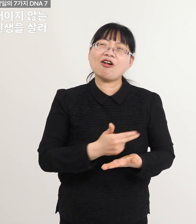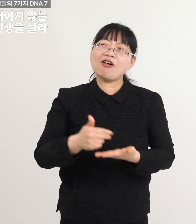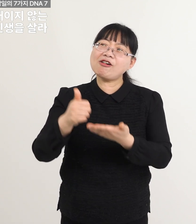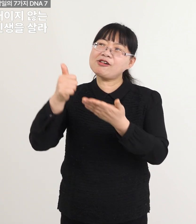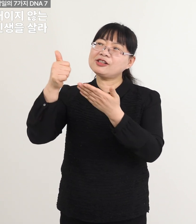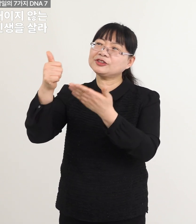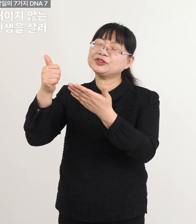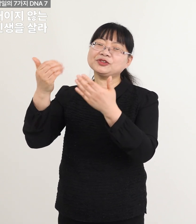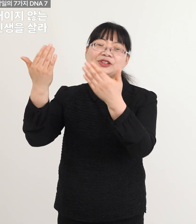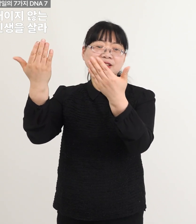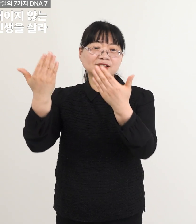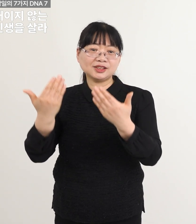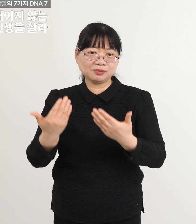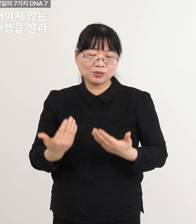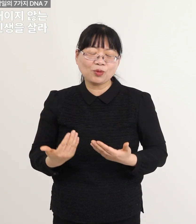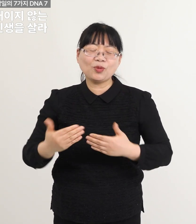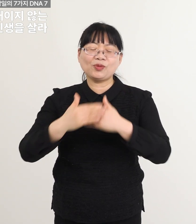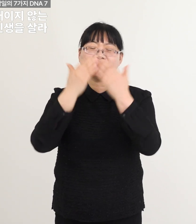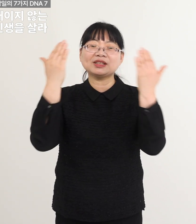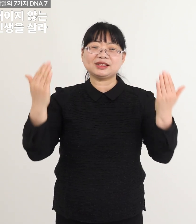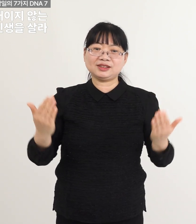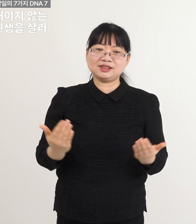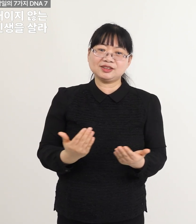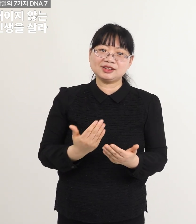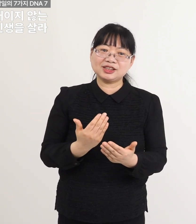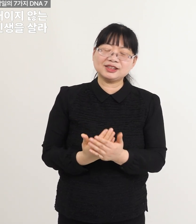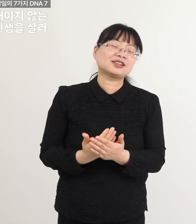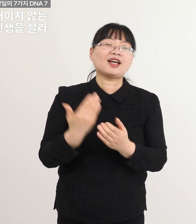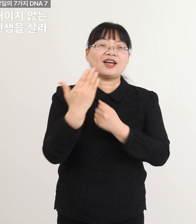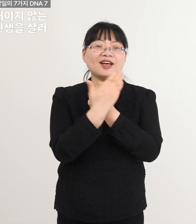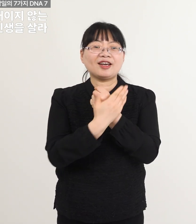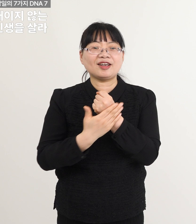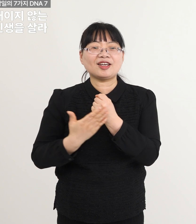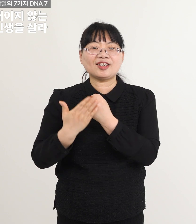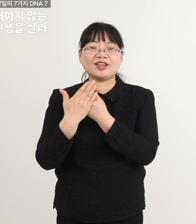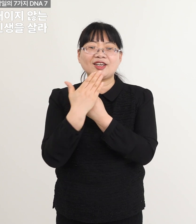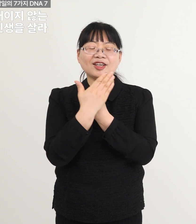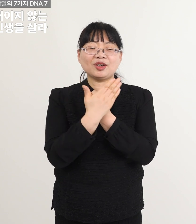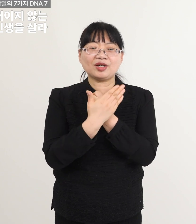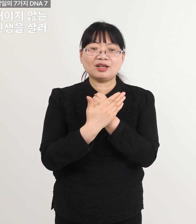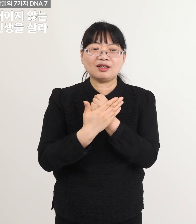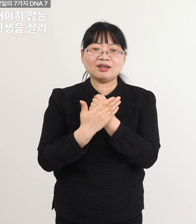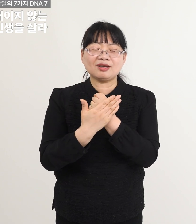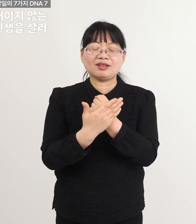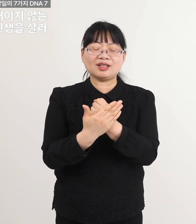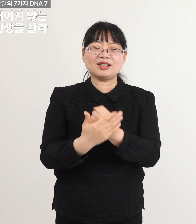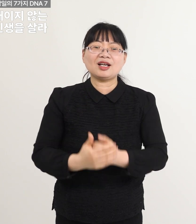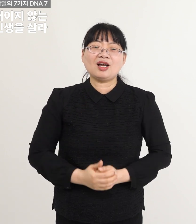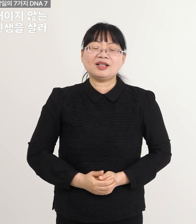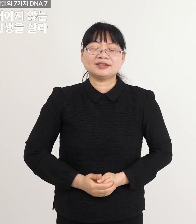주께서 주신 모든 은혜